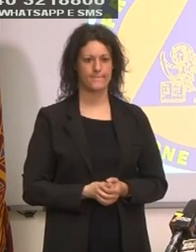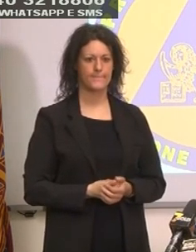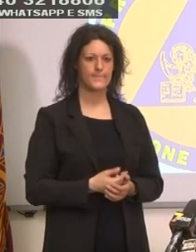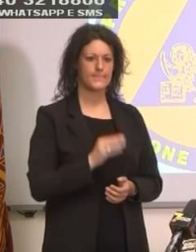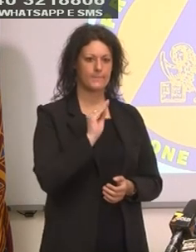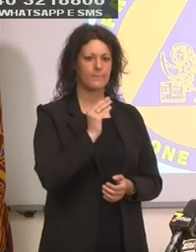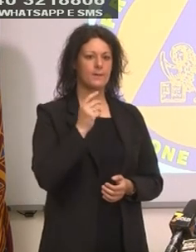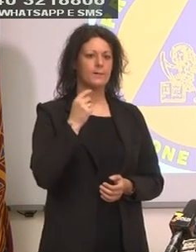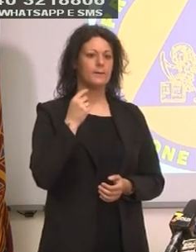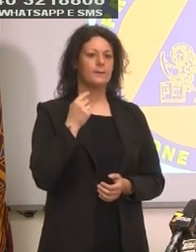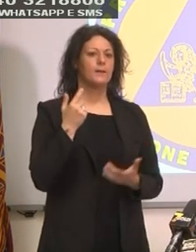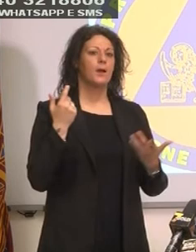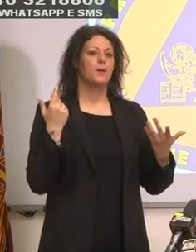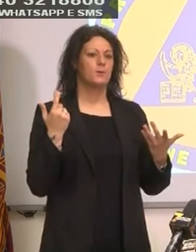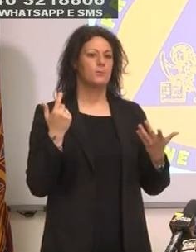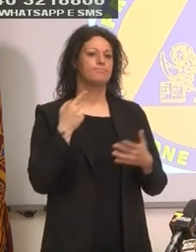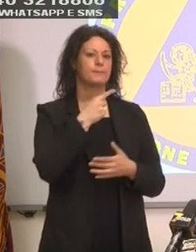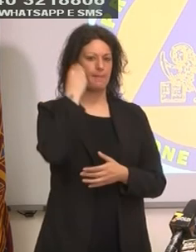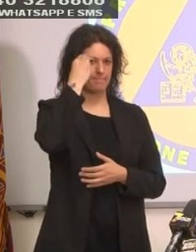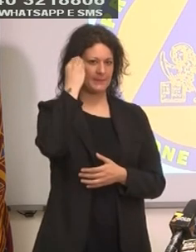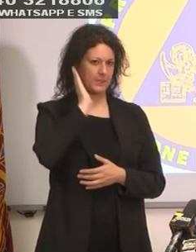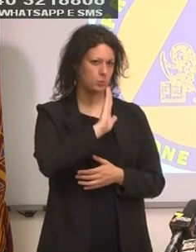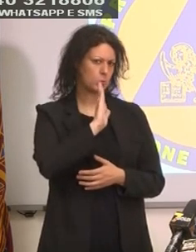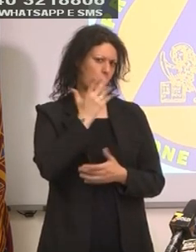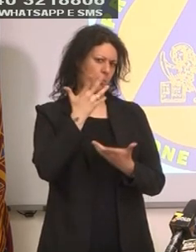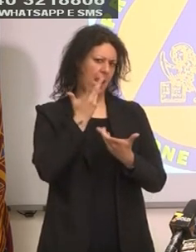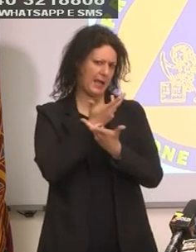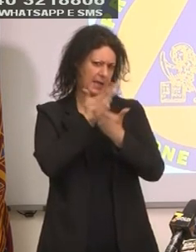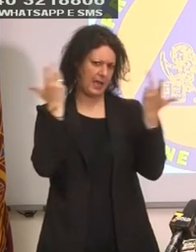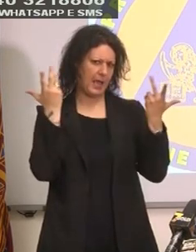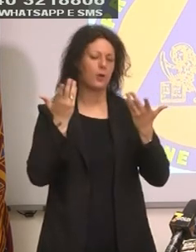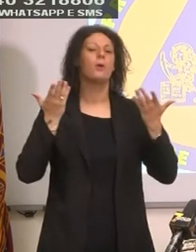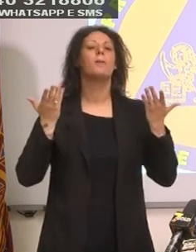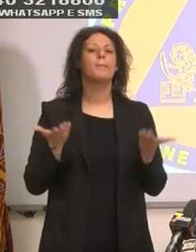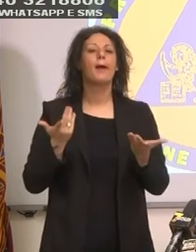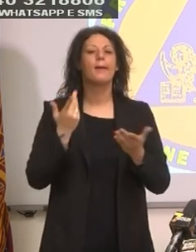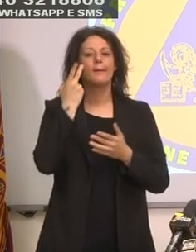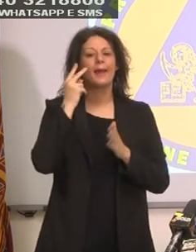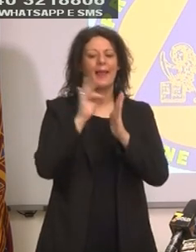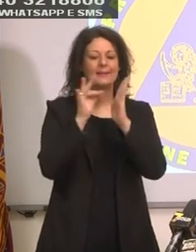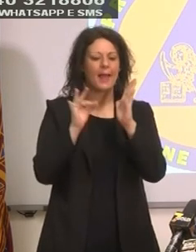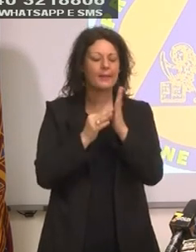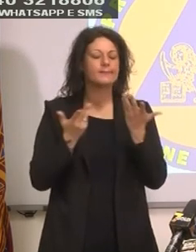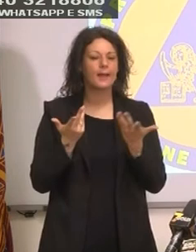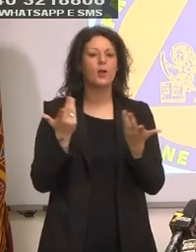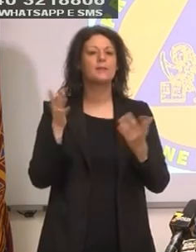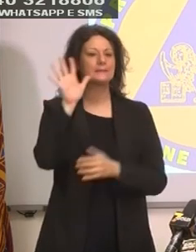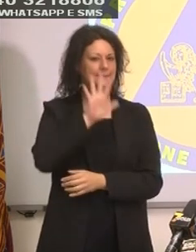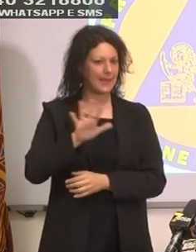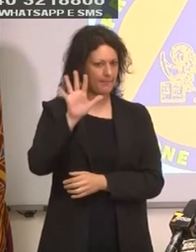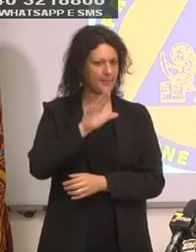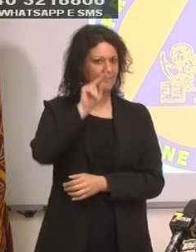Presidente, le sue valutazioni sono note, però alla fine arriviamo alle date, cioè della serie si voterà, pare di capire, 2021. Non te lo so